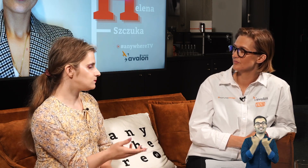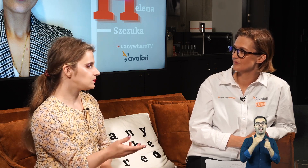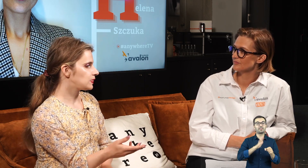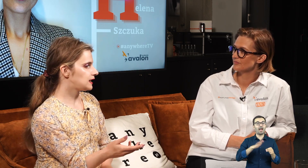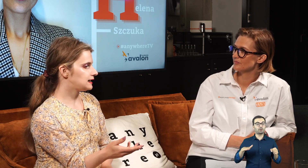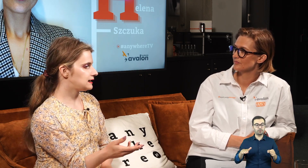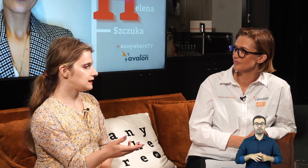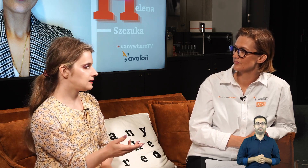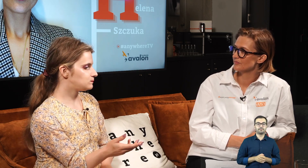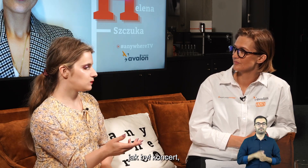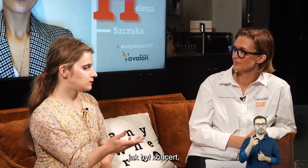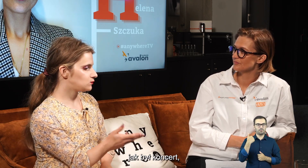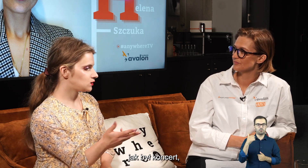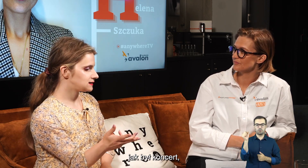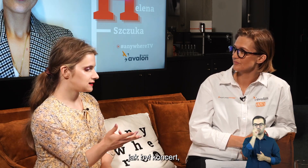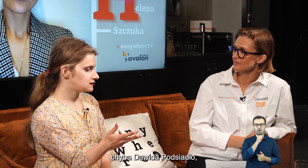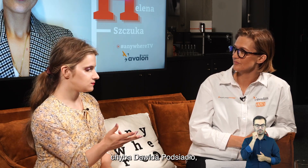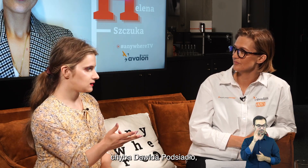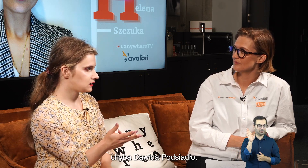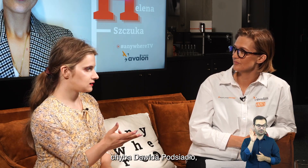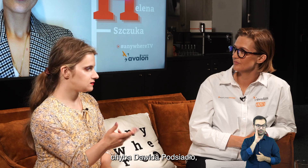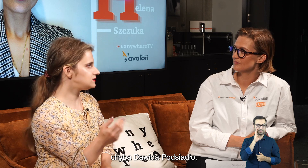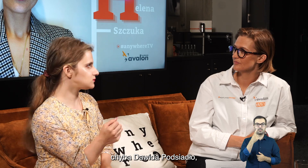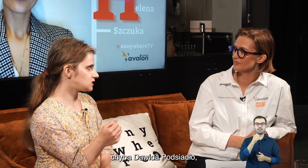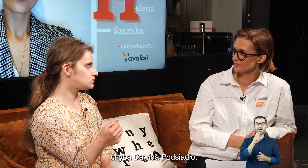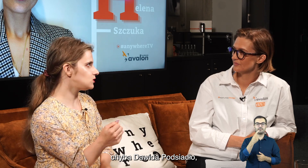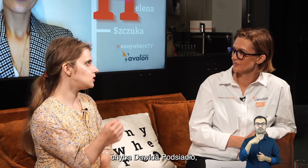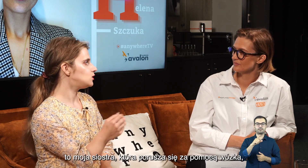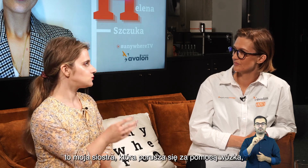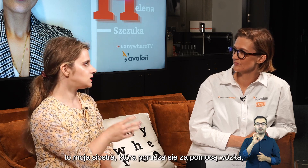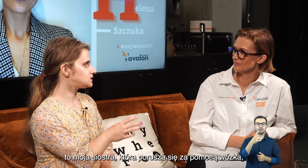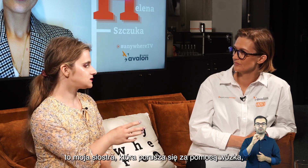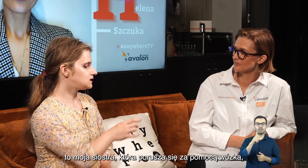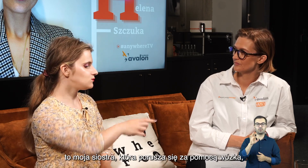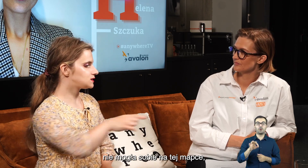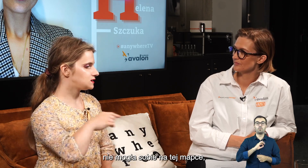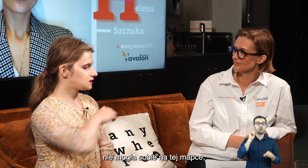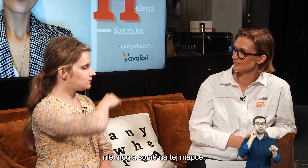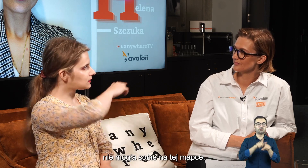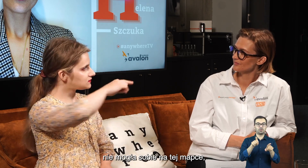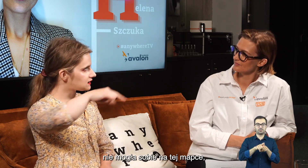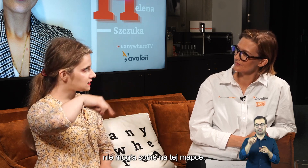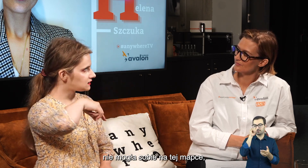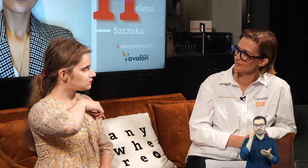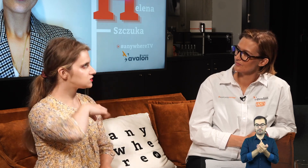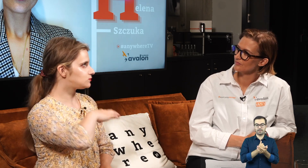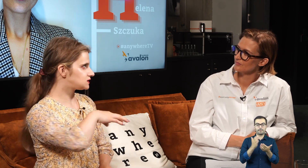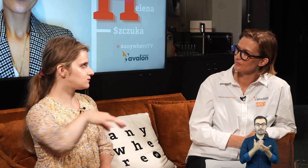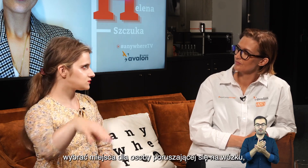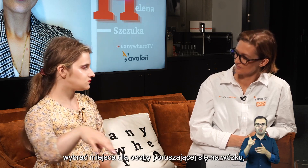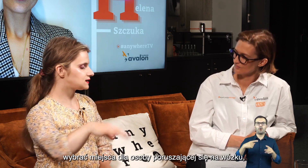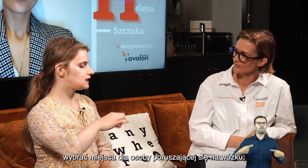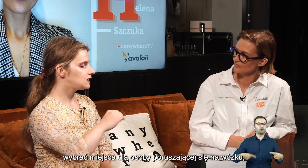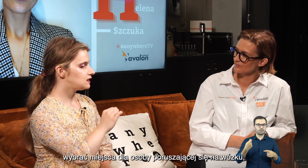Narodowym, jak był koncert chyba Dawida Podsiadło, to moja siostra nie mogła sobie na tej mapce, bo ona się porusza